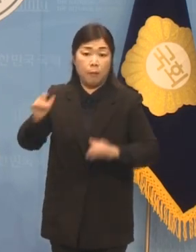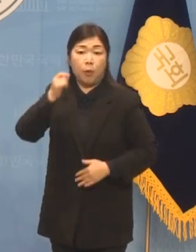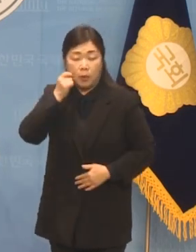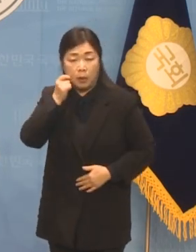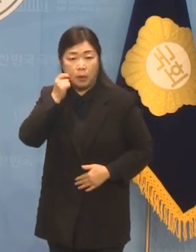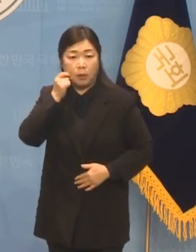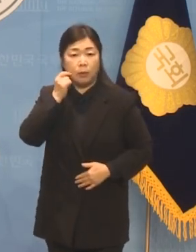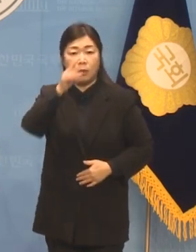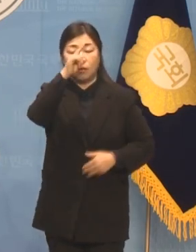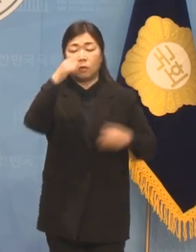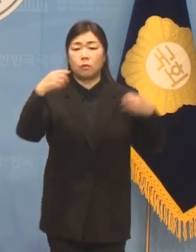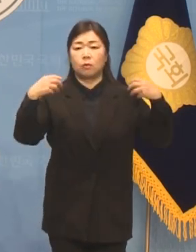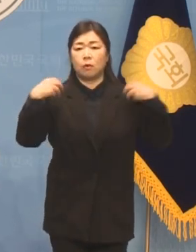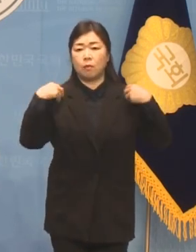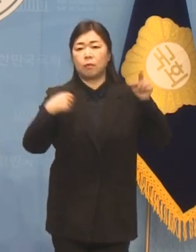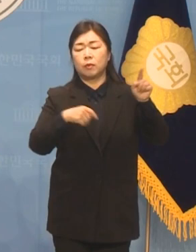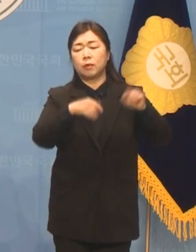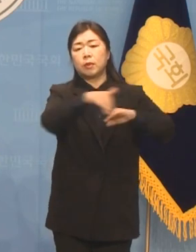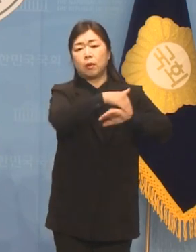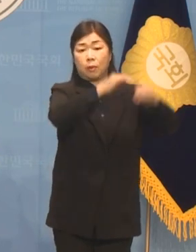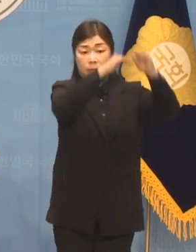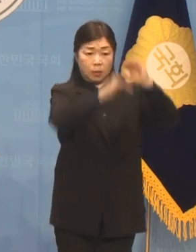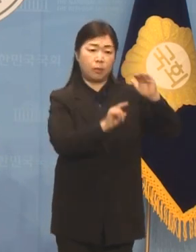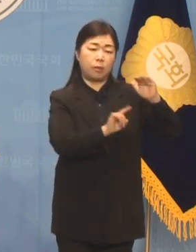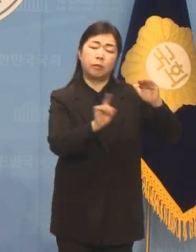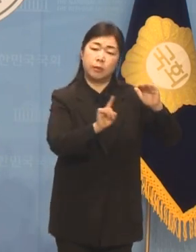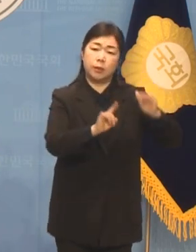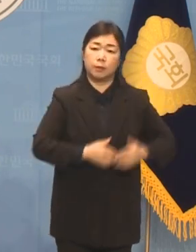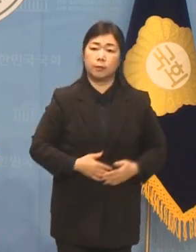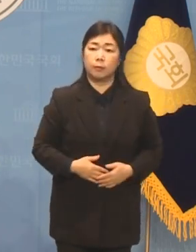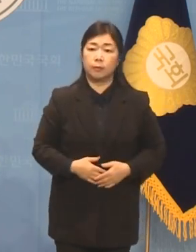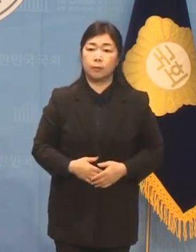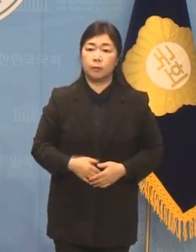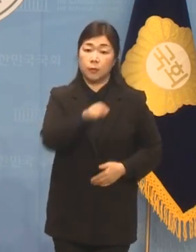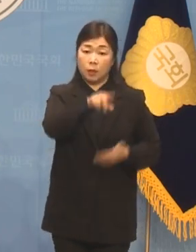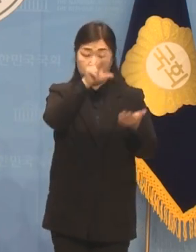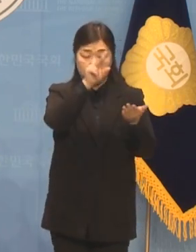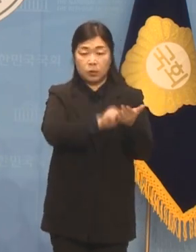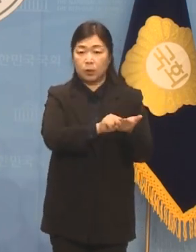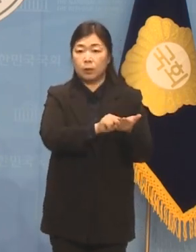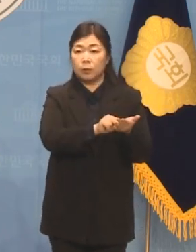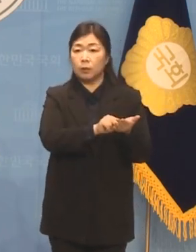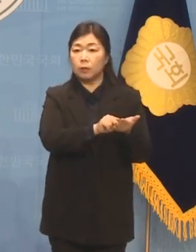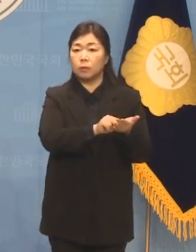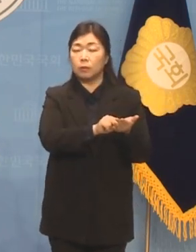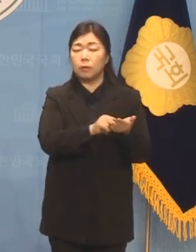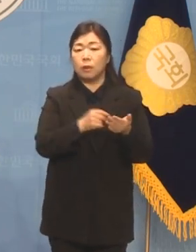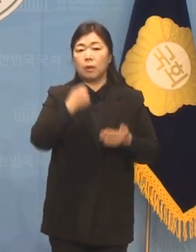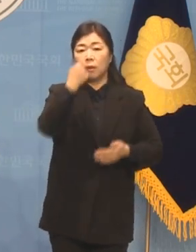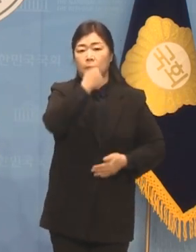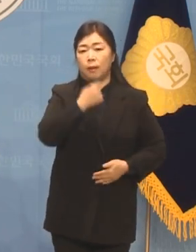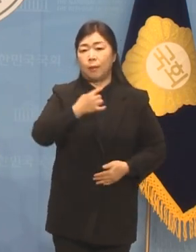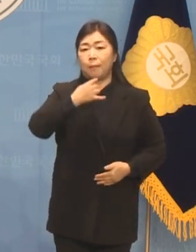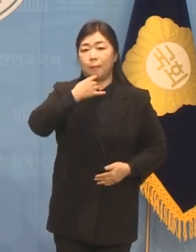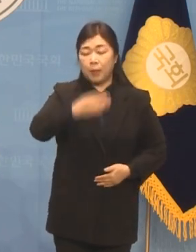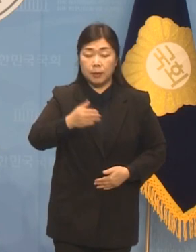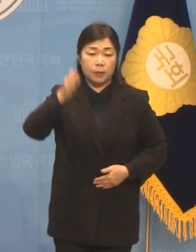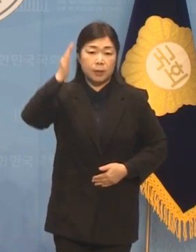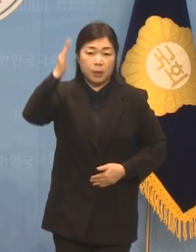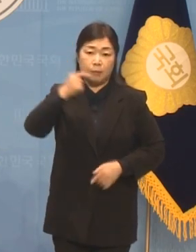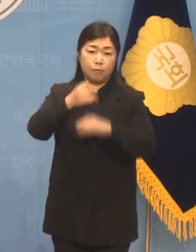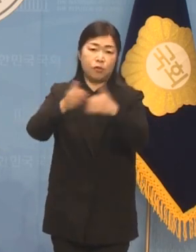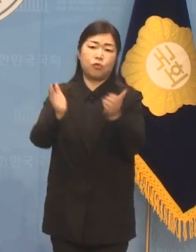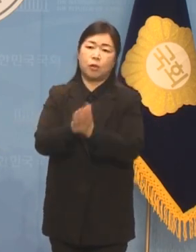하는 정부의 기본적인 정책은 도대체 무엇입니까? 이 문제에 대해서 여전히 말로만 얘기하는